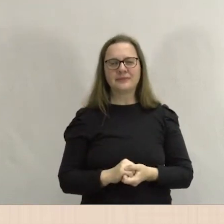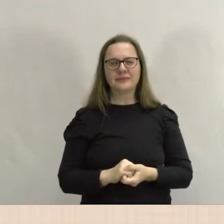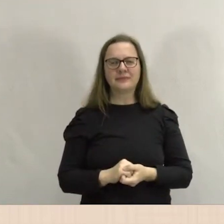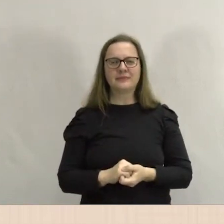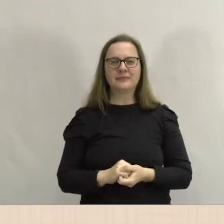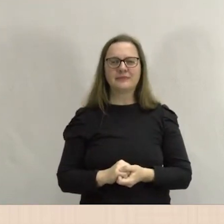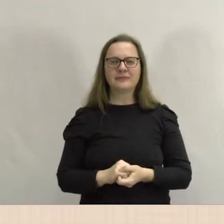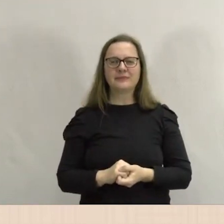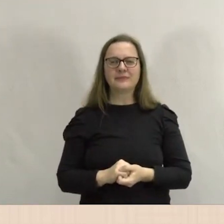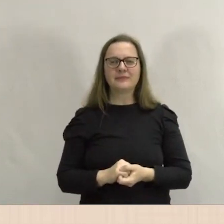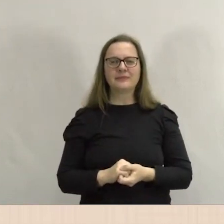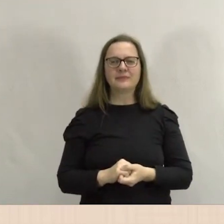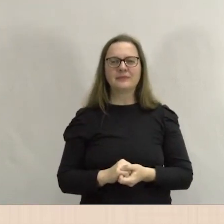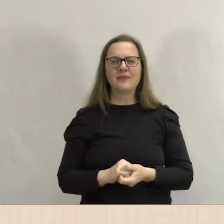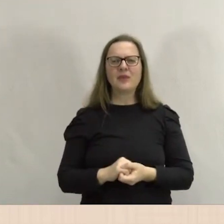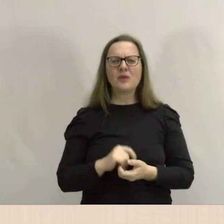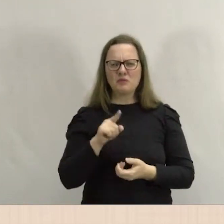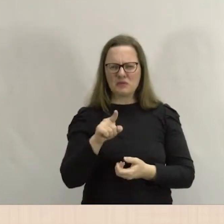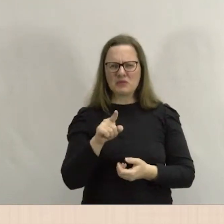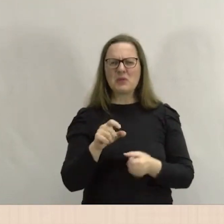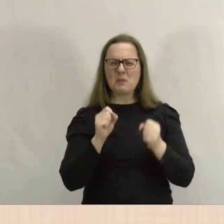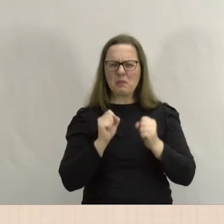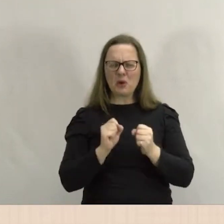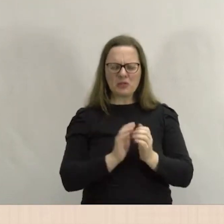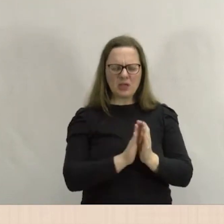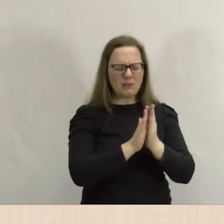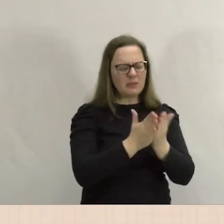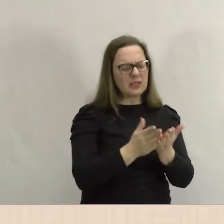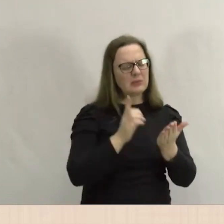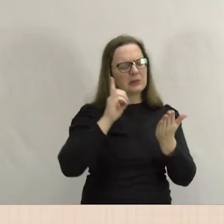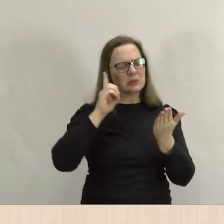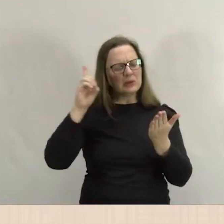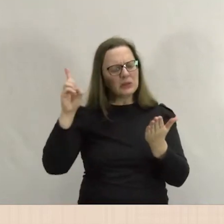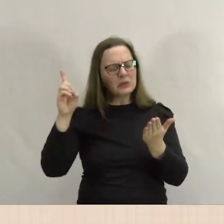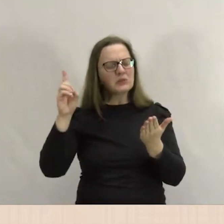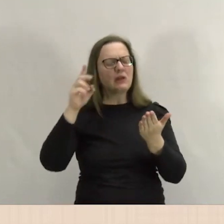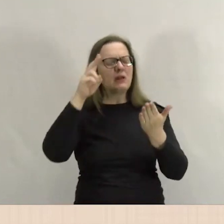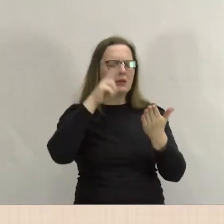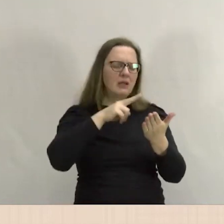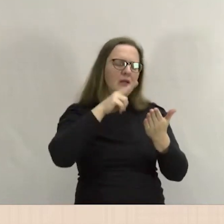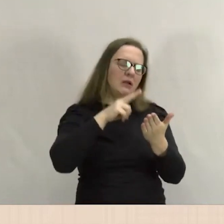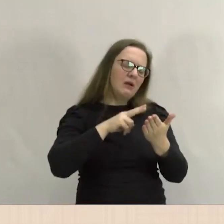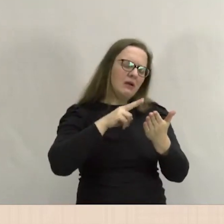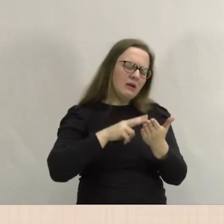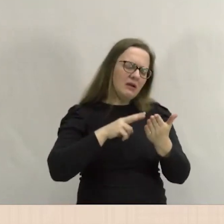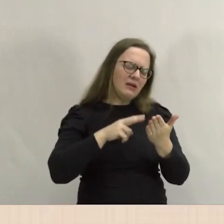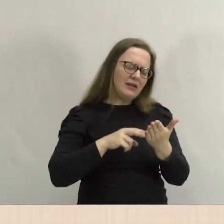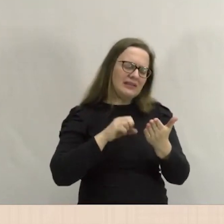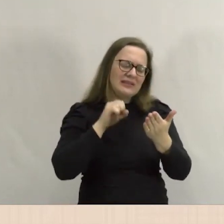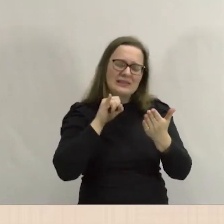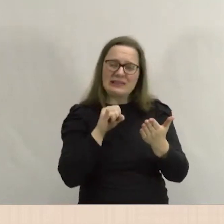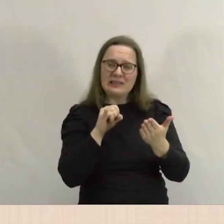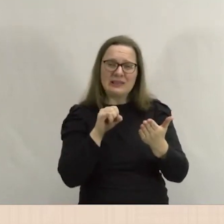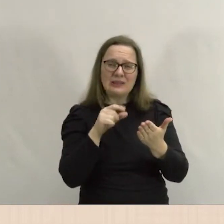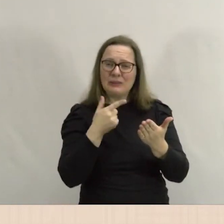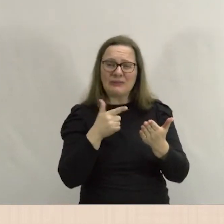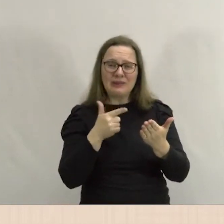Você pode segurar essa Bíblia ali, debaixo do braço. Se o Senhor não revelar, não vai te ajudar nas horas mais